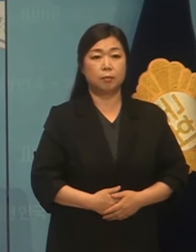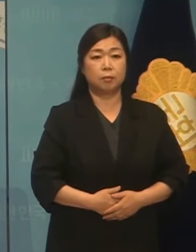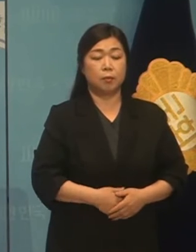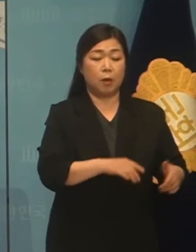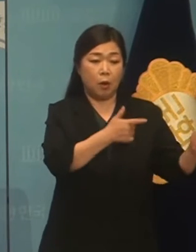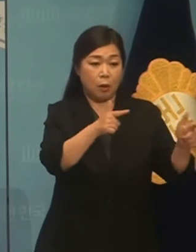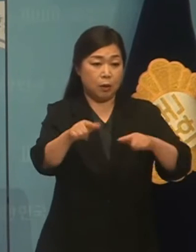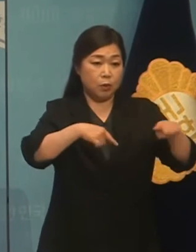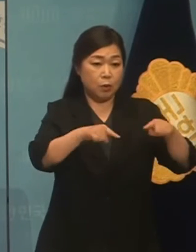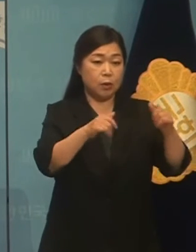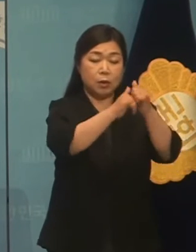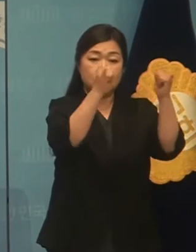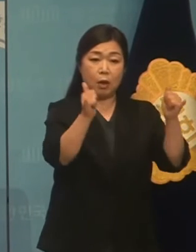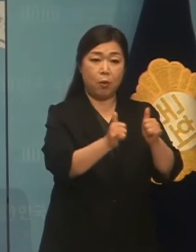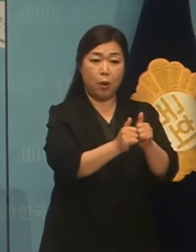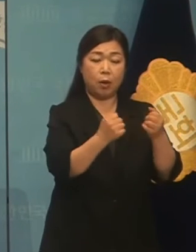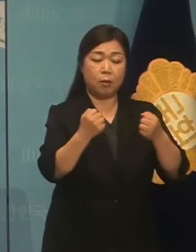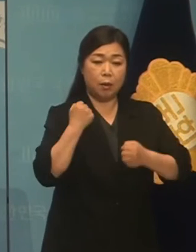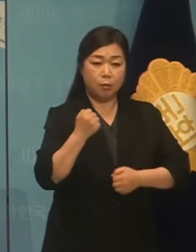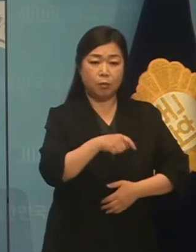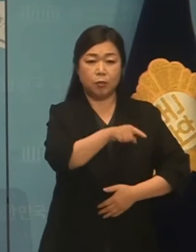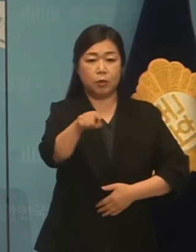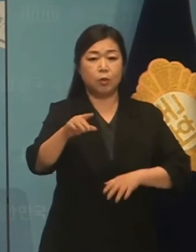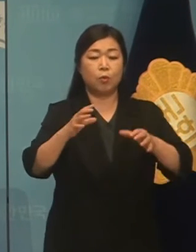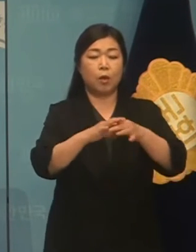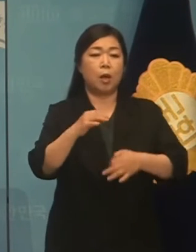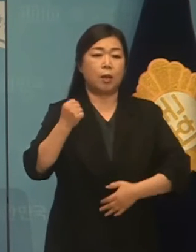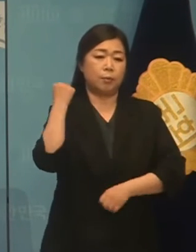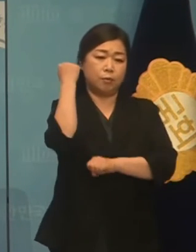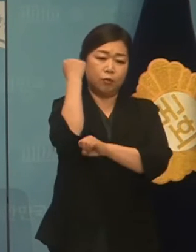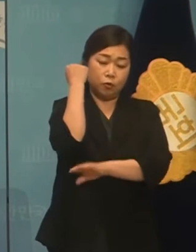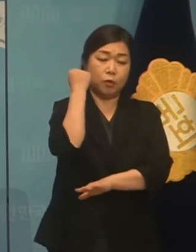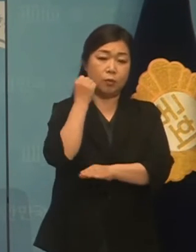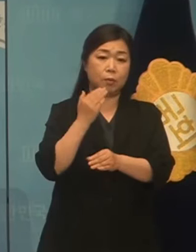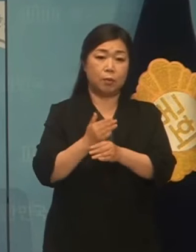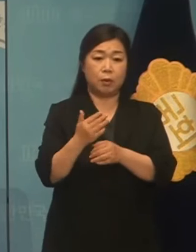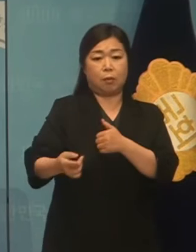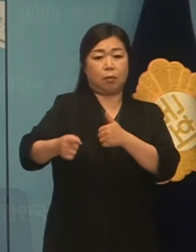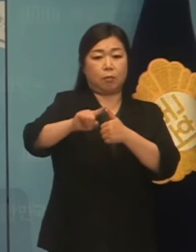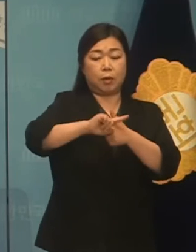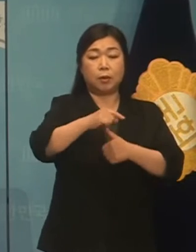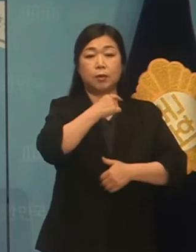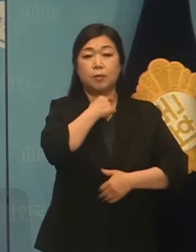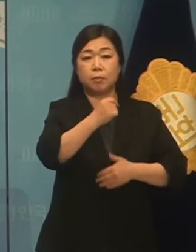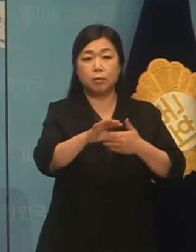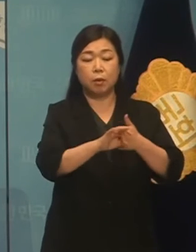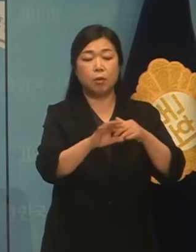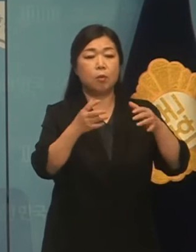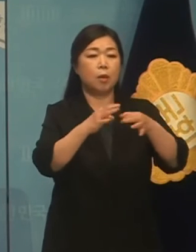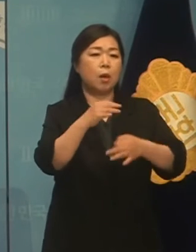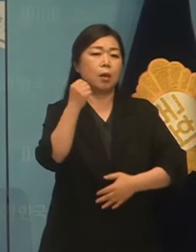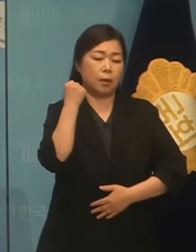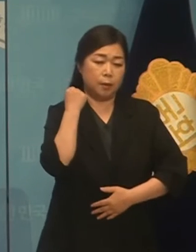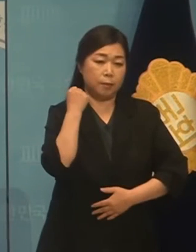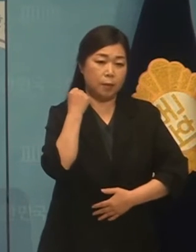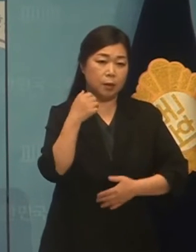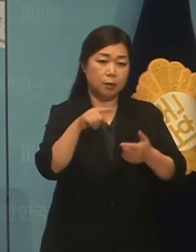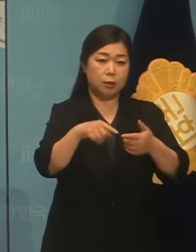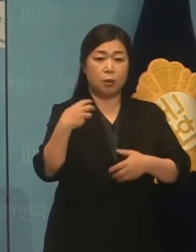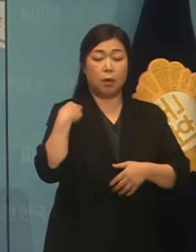다양한 정치 사회 세력이 우리 당의 주도를 통해서 하나의 울타리 안에 들어오려면 국민의힘이 그런 역할을